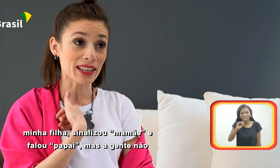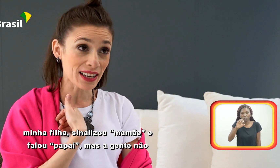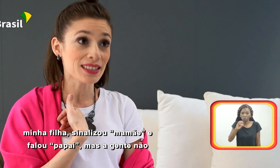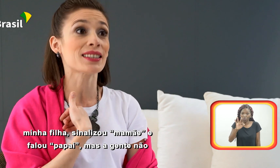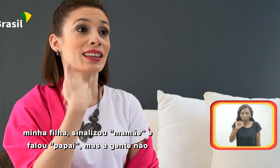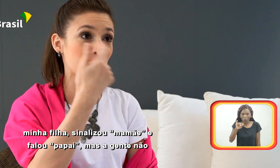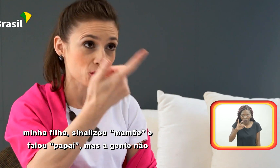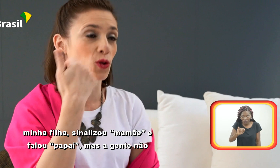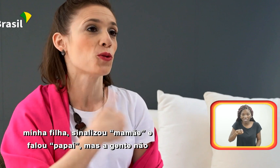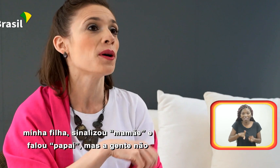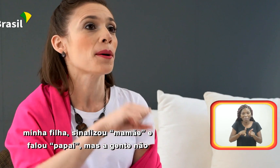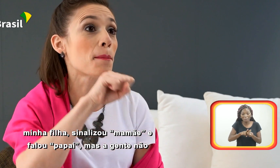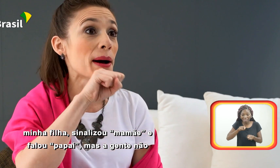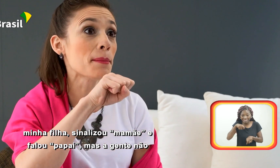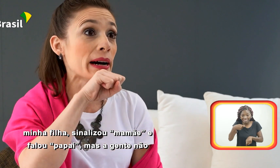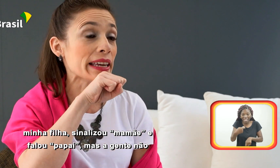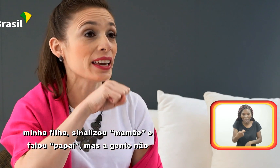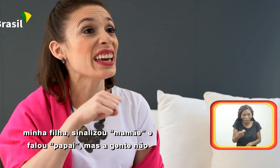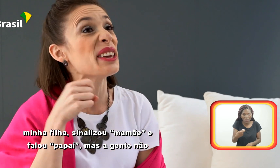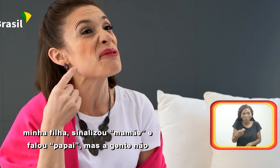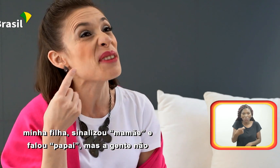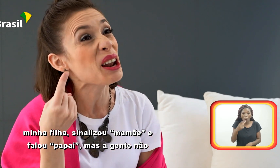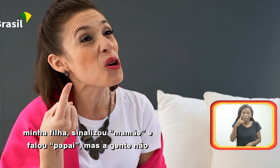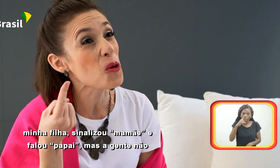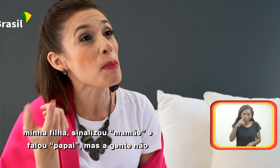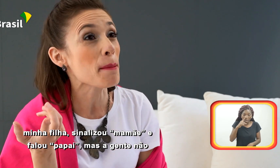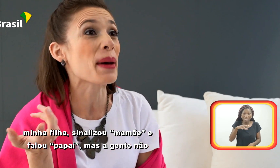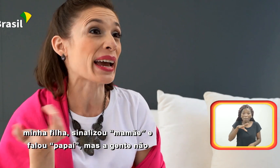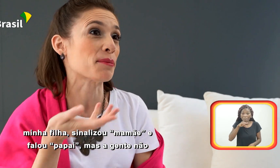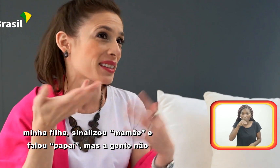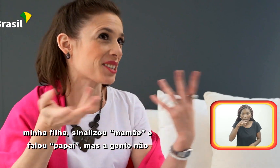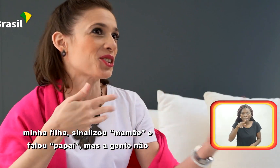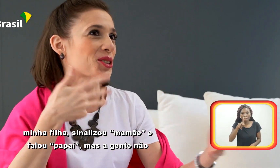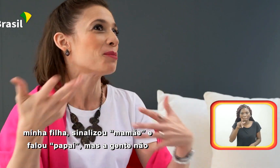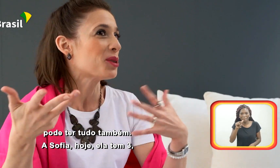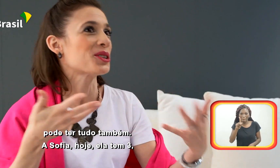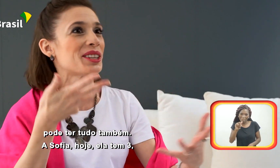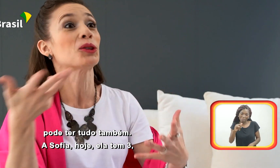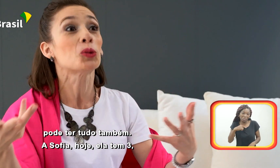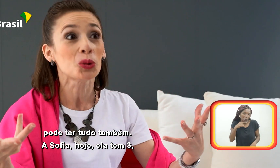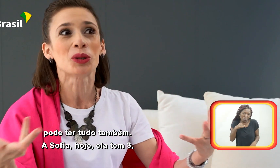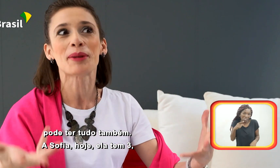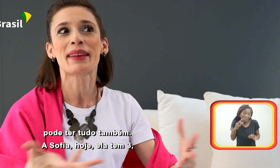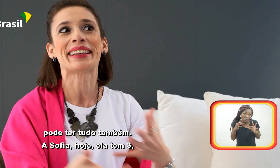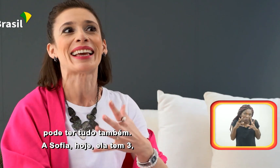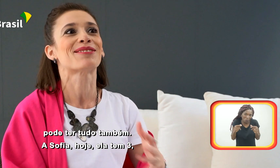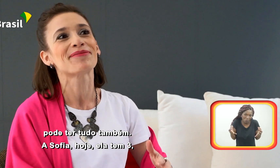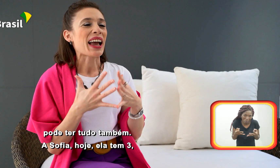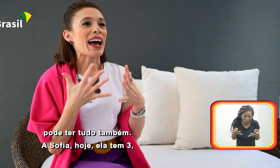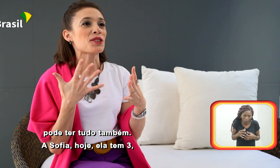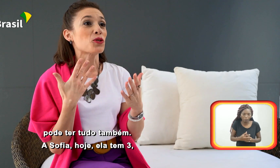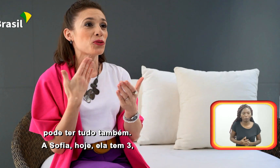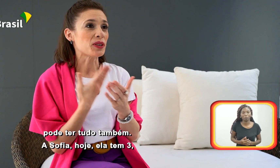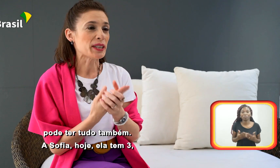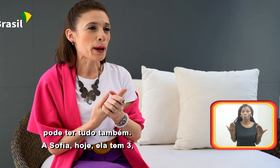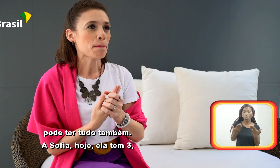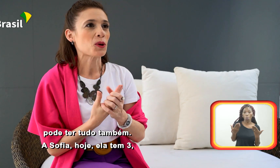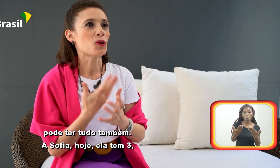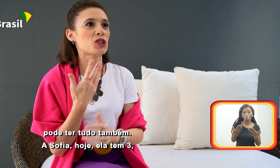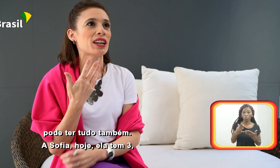filha, sinalizou mamãe e falou papai. Mas a gente não pode ter tudo também, né? A Sofia, hoje ela